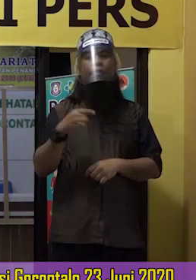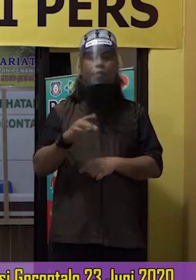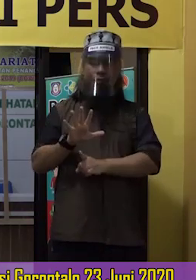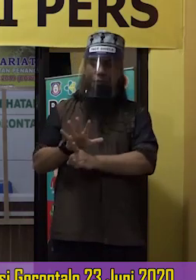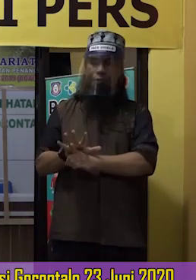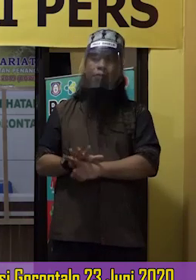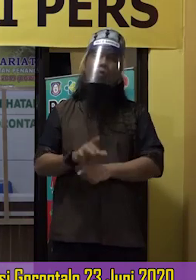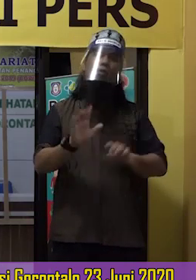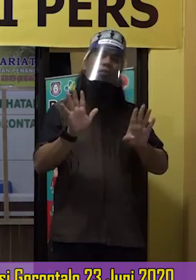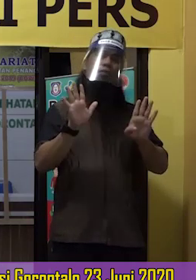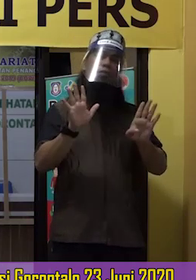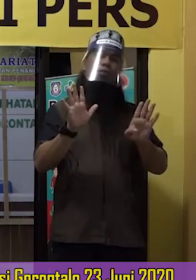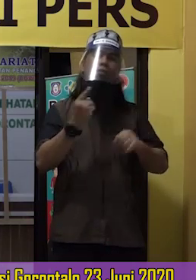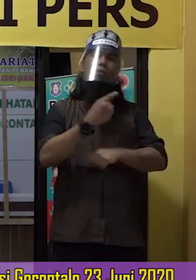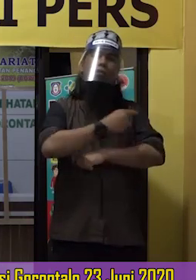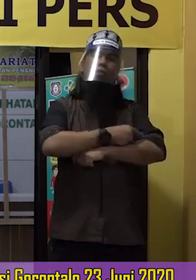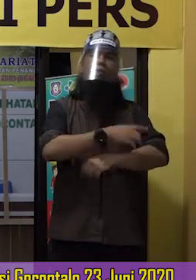9 hari.